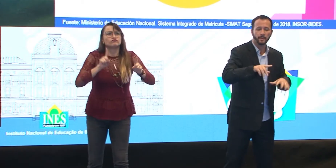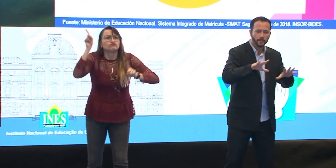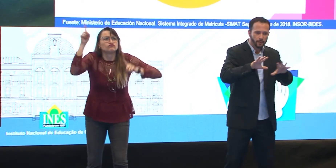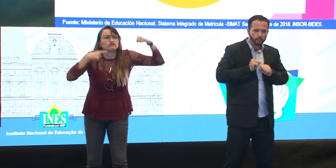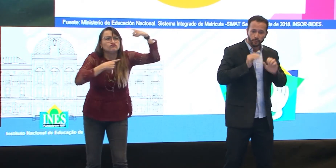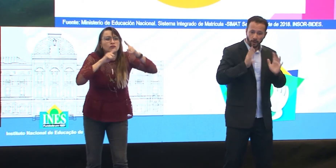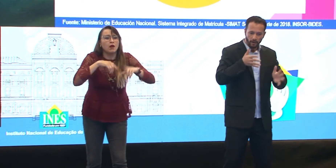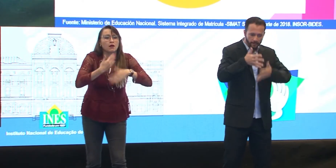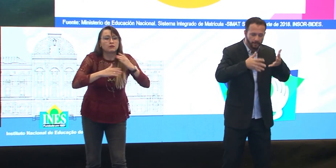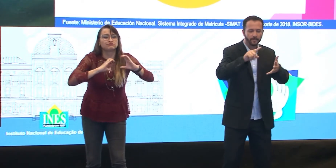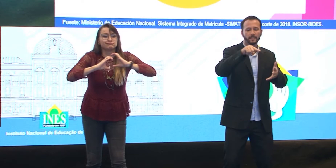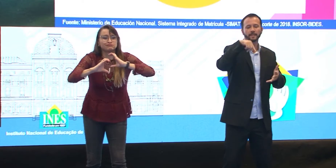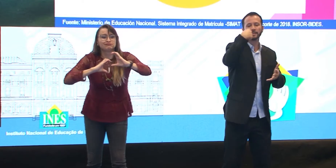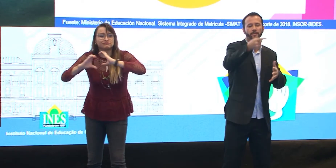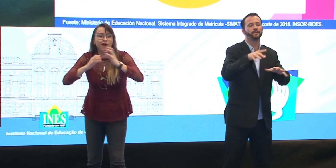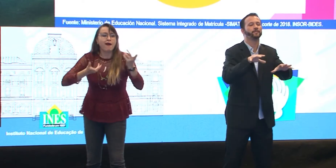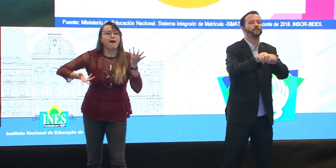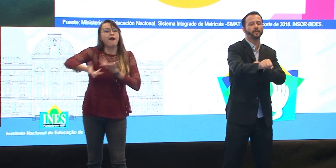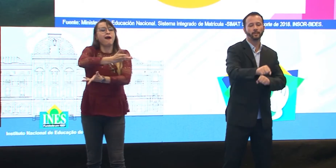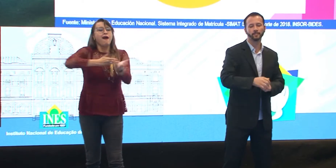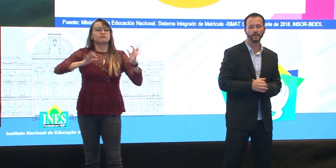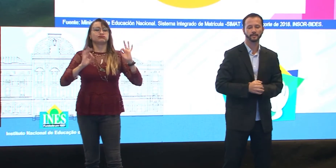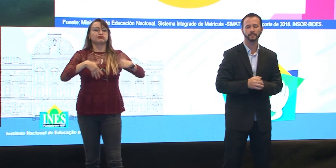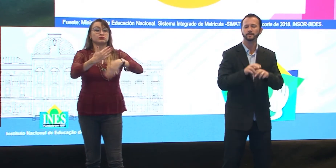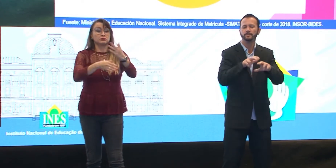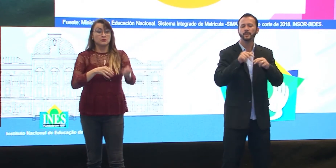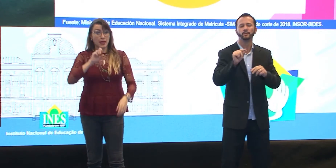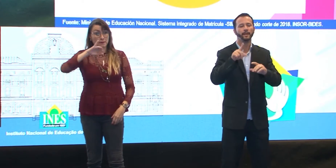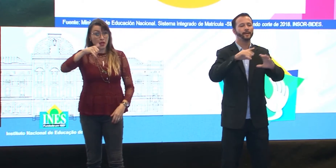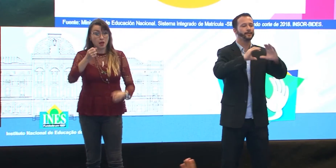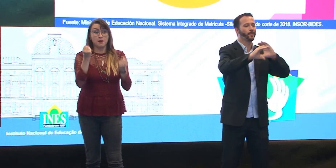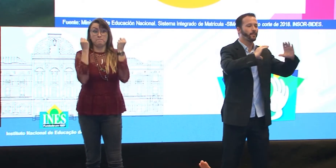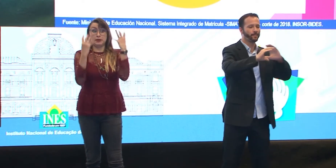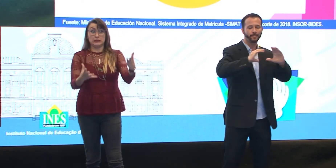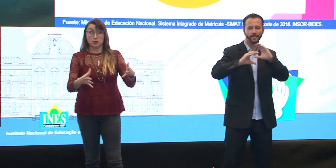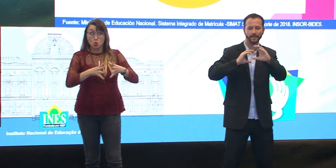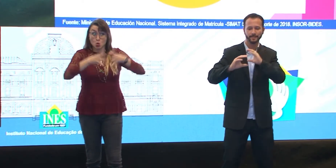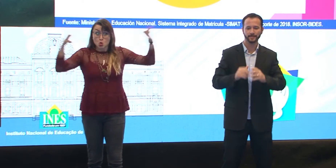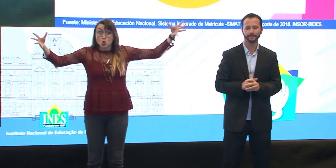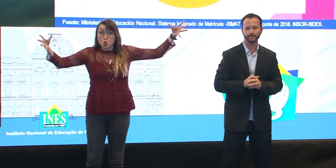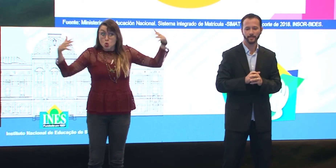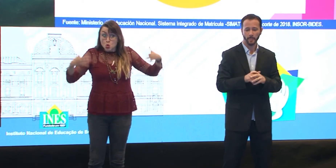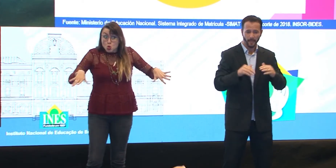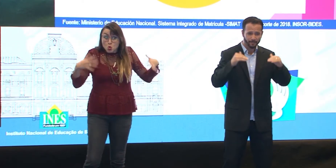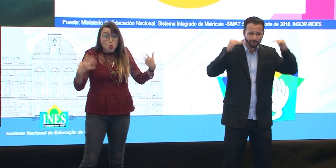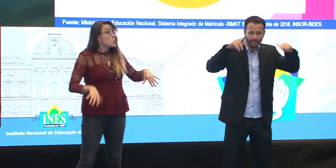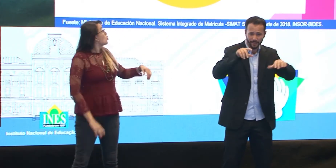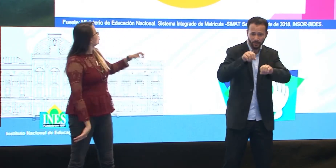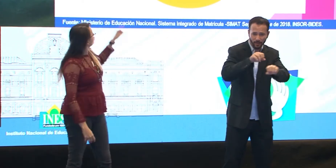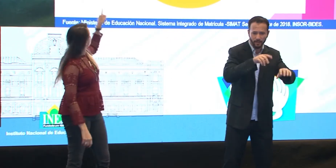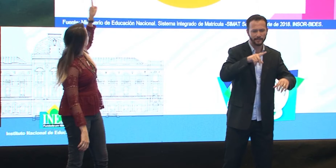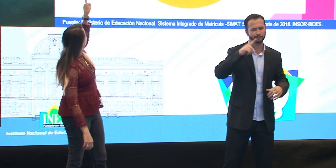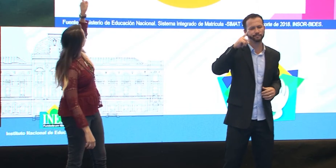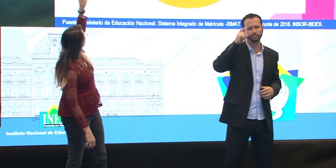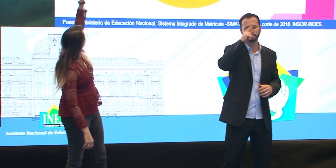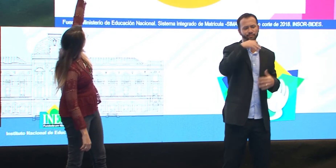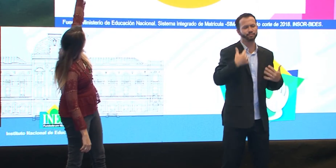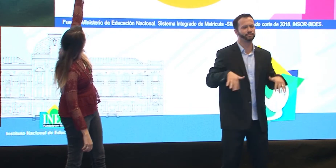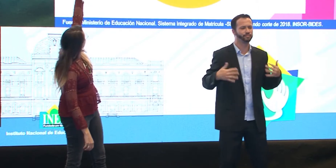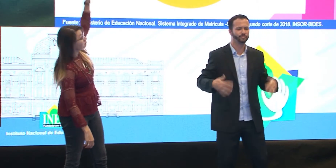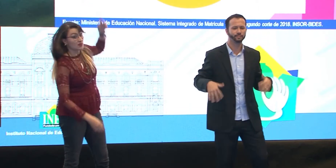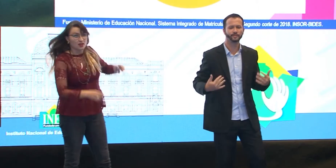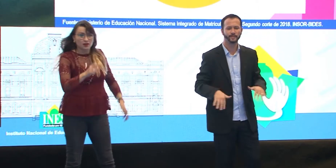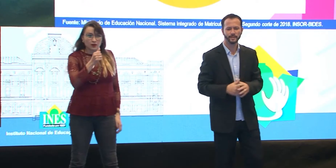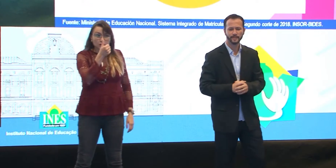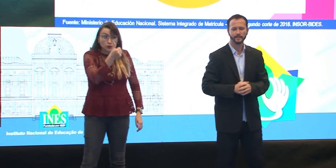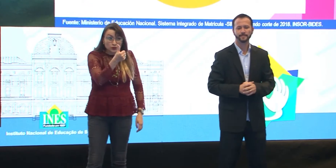sendo desprovidas de um idioma formal para poderem estudar. Então, O EJA, ele é uma questão extremamente